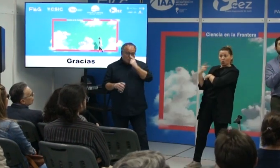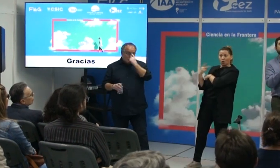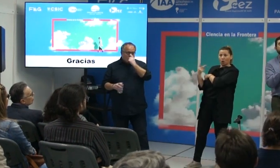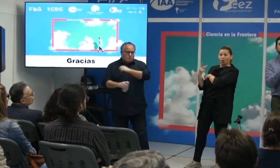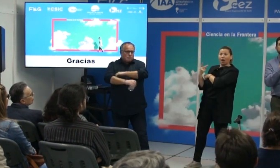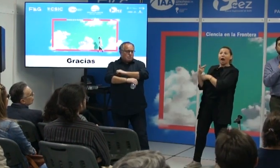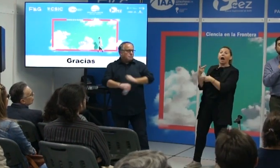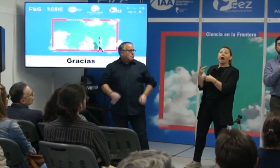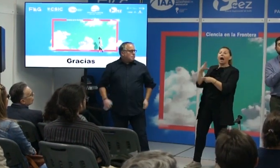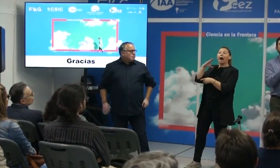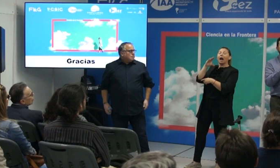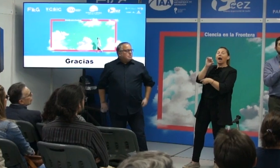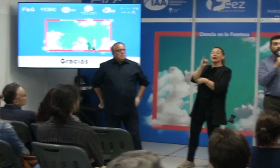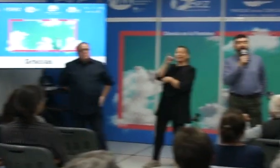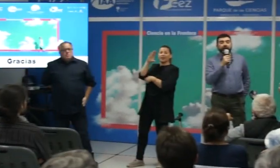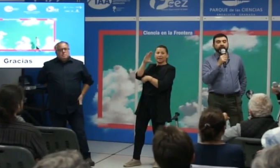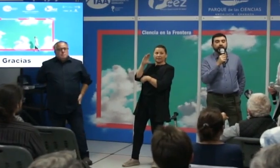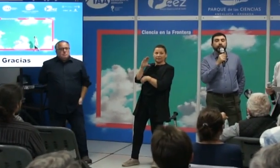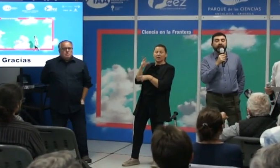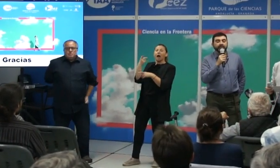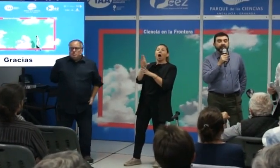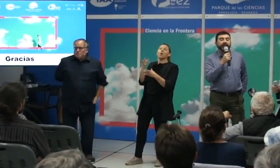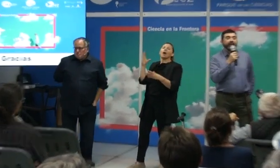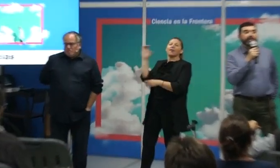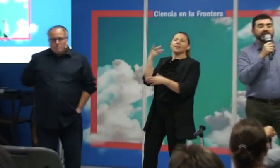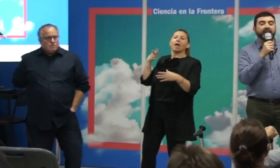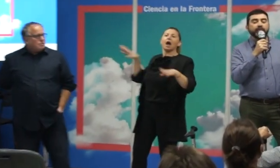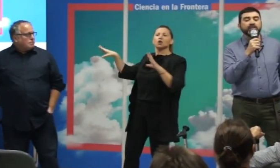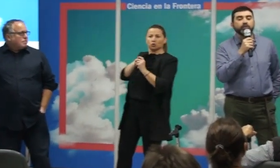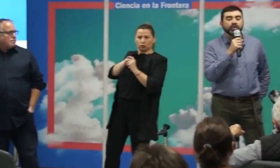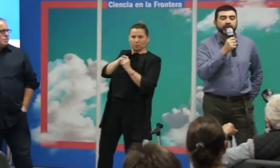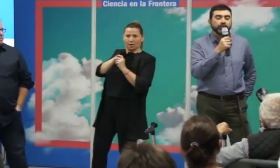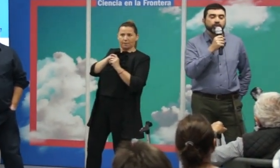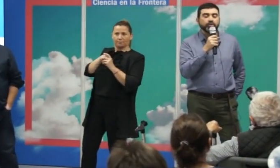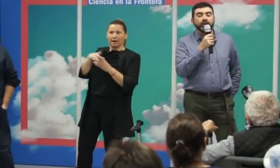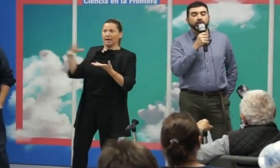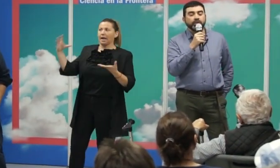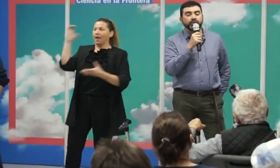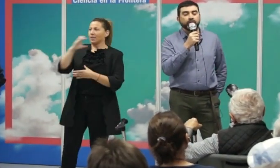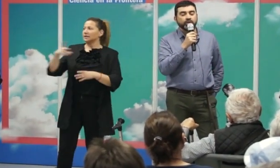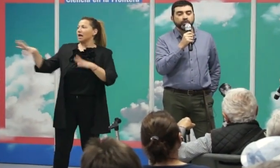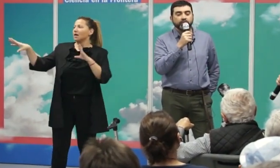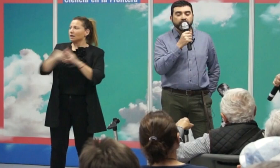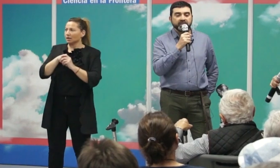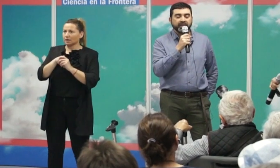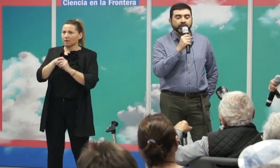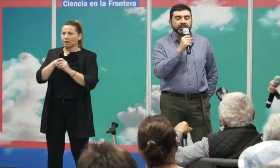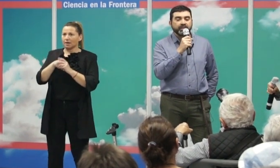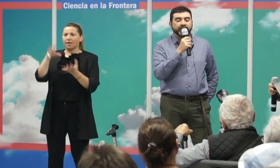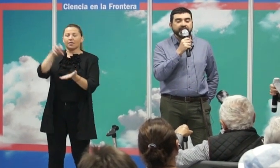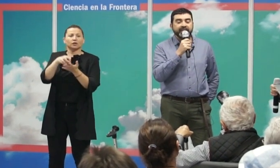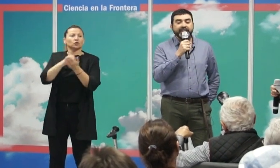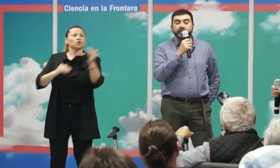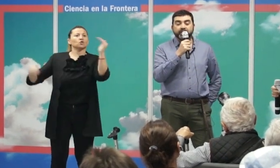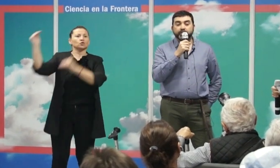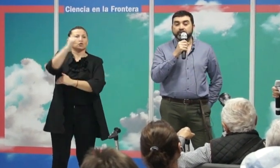ciencia inclusiva del CSIC que está intentando empujar para que la ciencia sea cada vez más inclusiva en todos los centros del Consejo Superior de Investigaciones